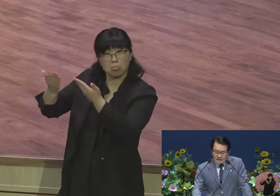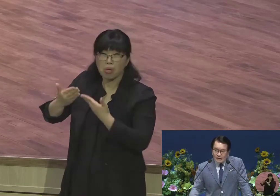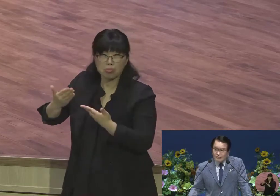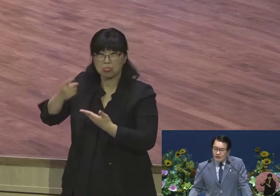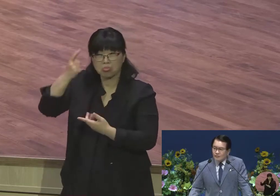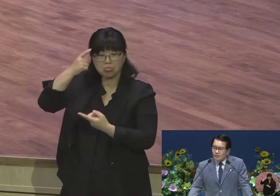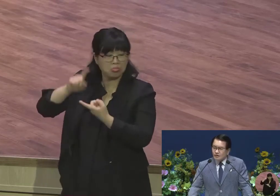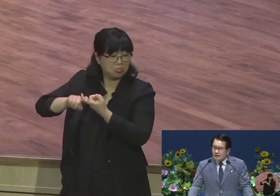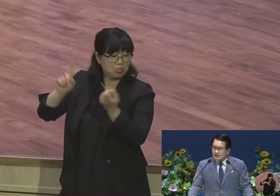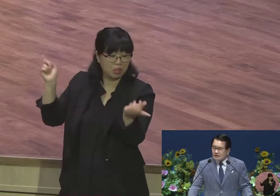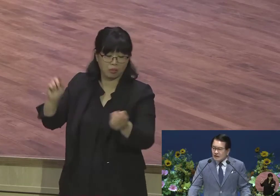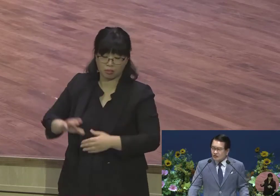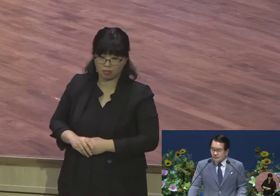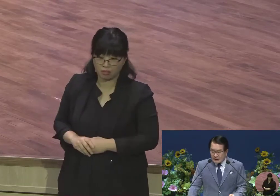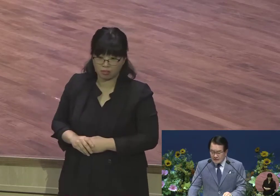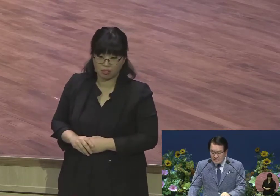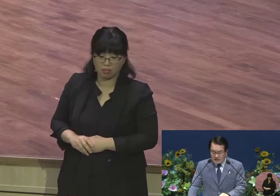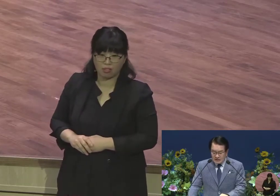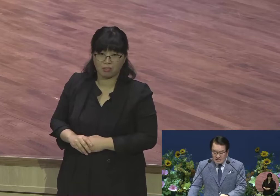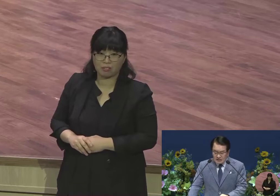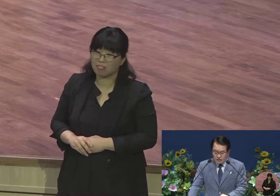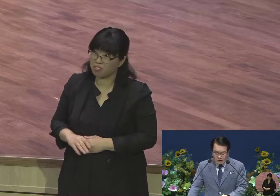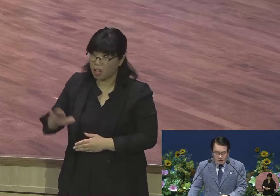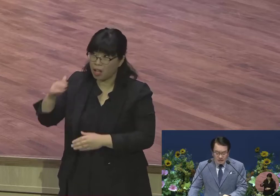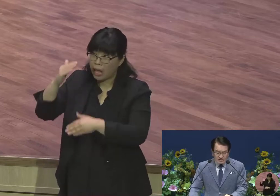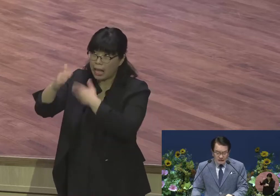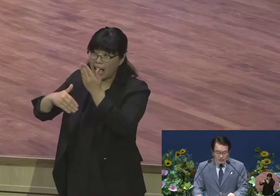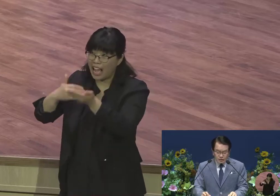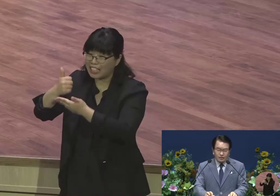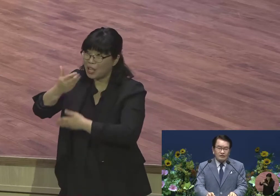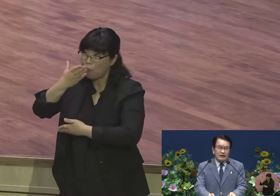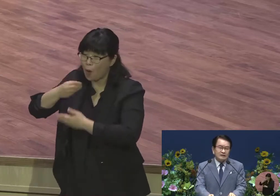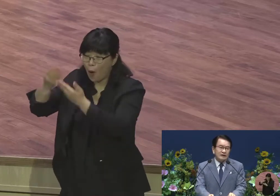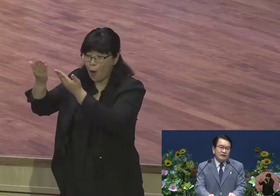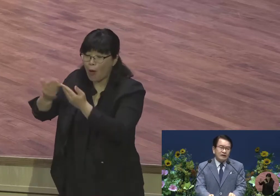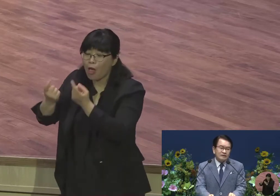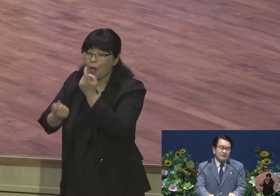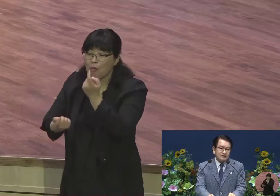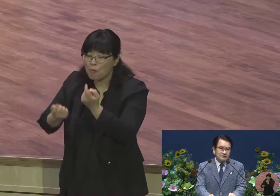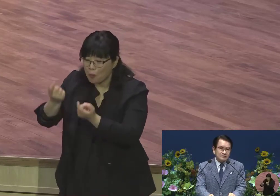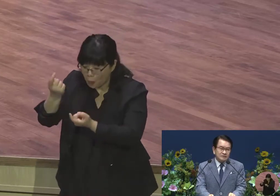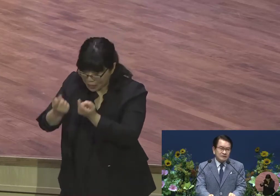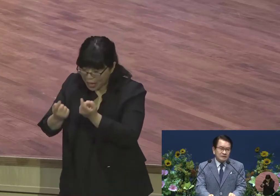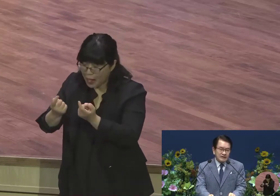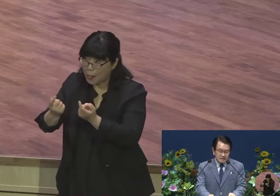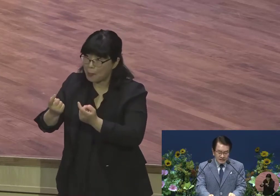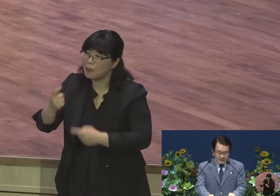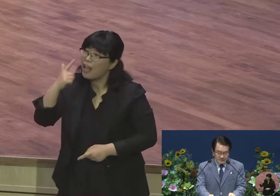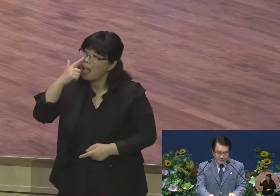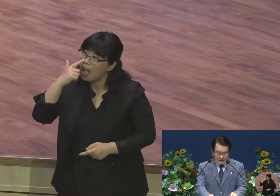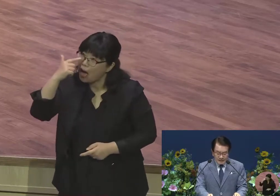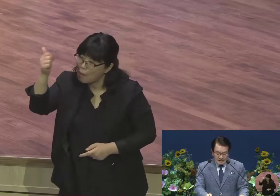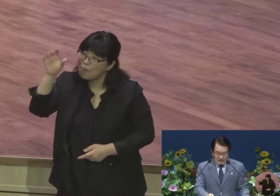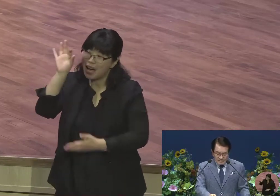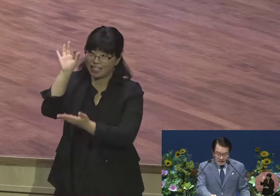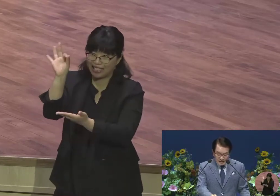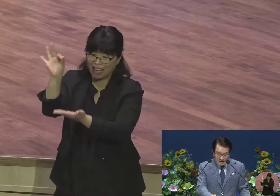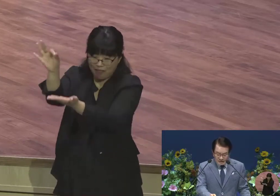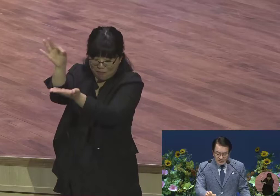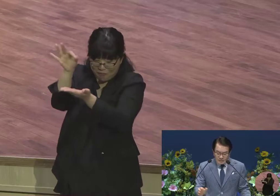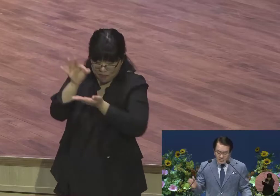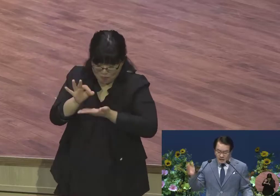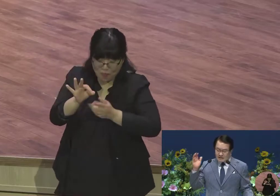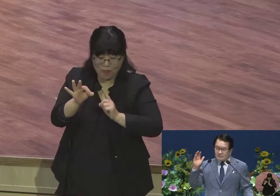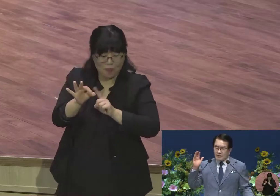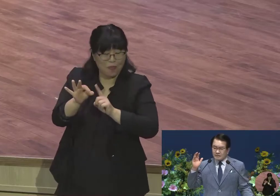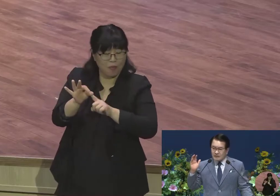단순히 부모 재산 상속 받는 이 육신적 상속 장자에 관심이 맞췄어요 에서가 얼마나